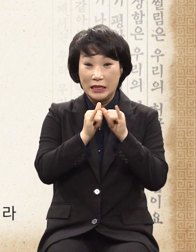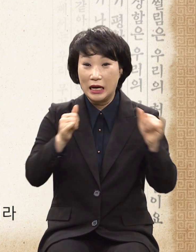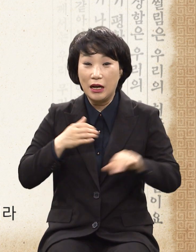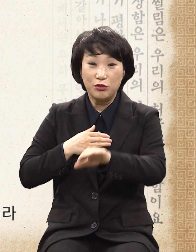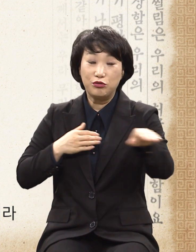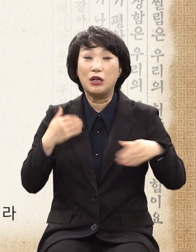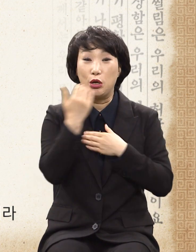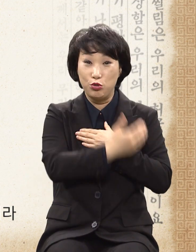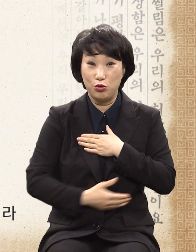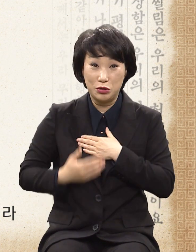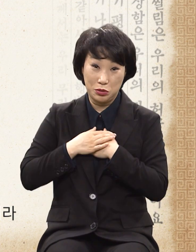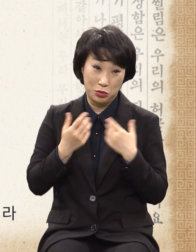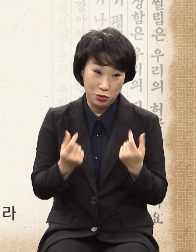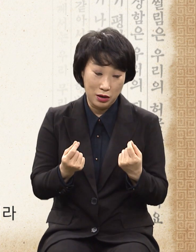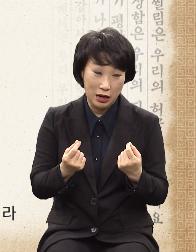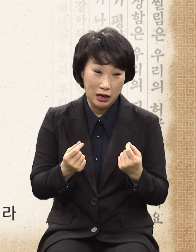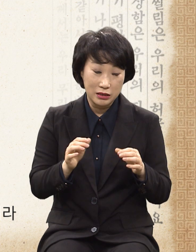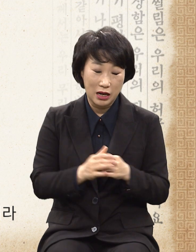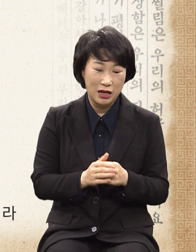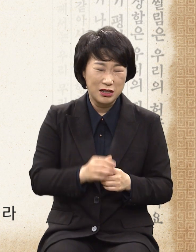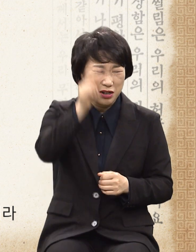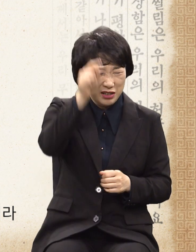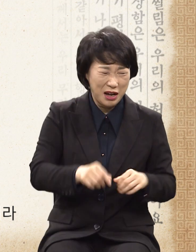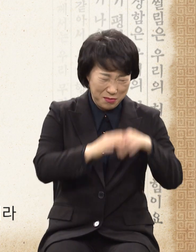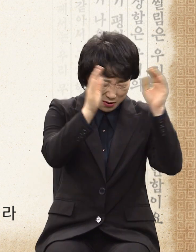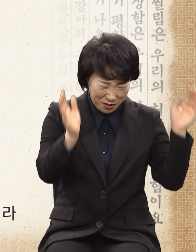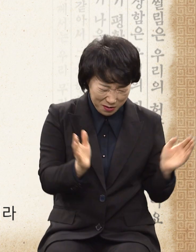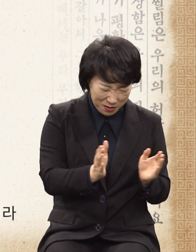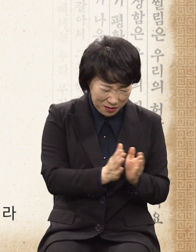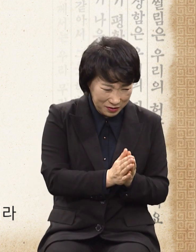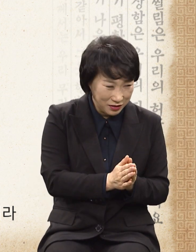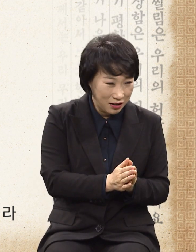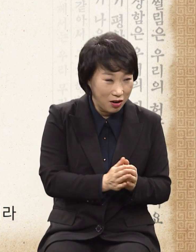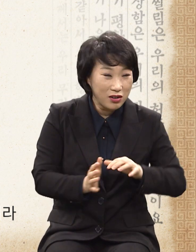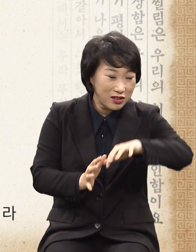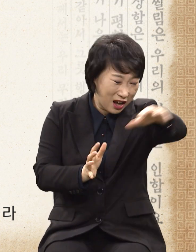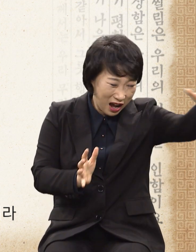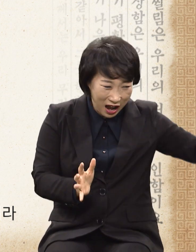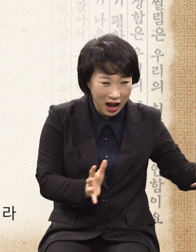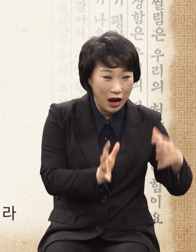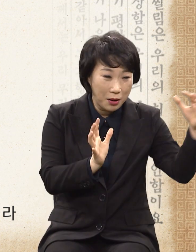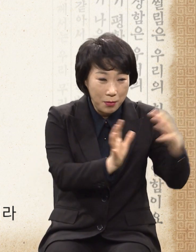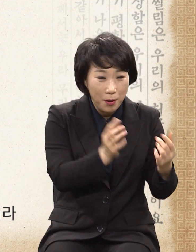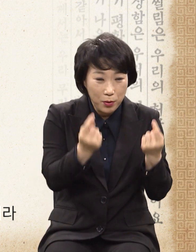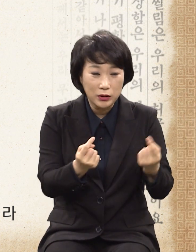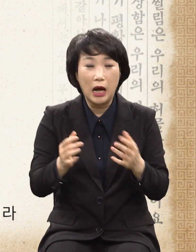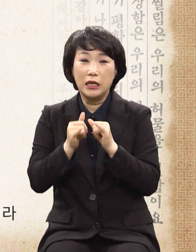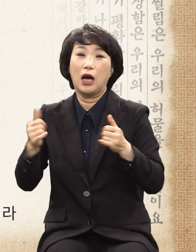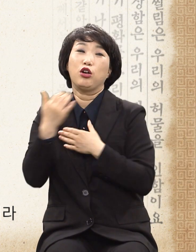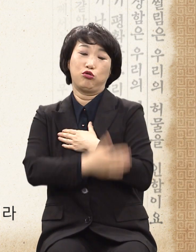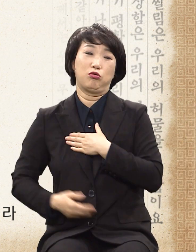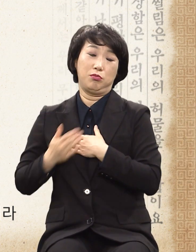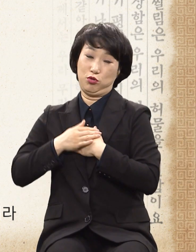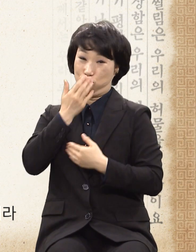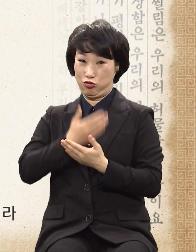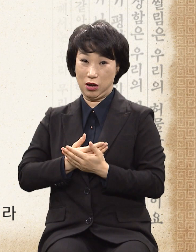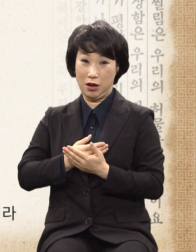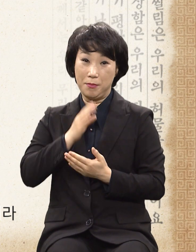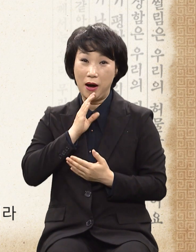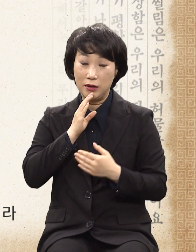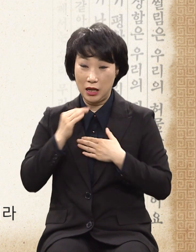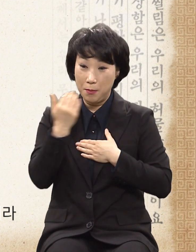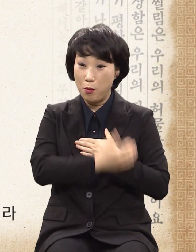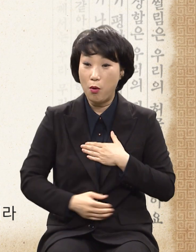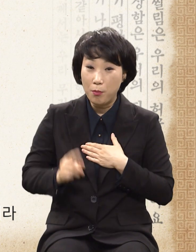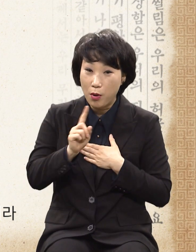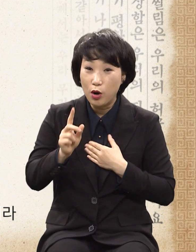인간의 육신도 천하보다 귀하거늘 천하보다 귀한 육신을 여러분